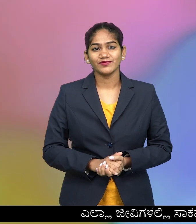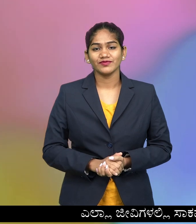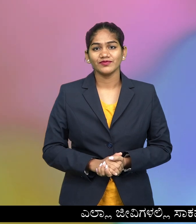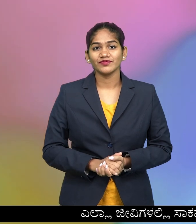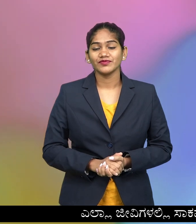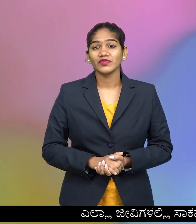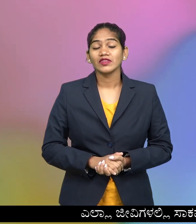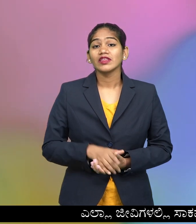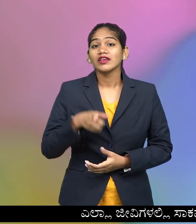ಅಗತ್ಯವಿರುತ್ತದೆ.